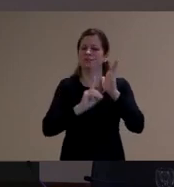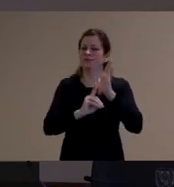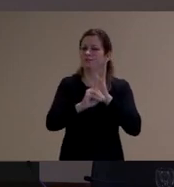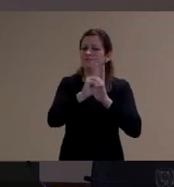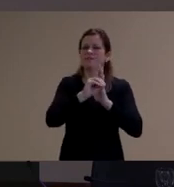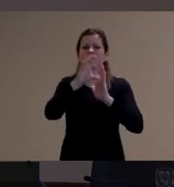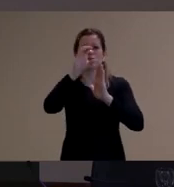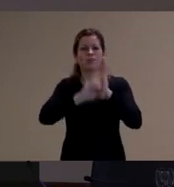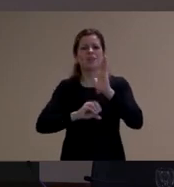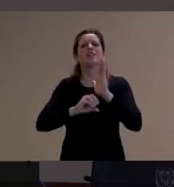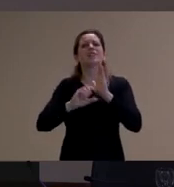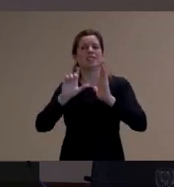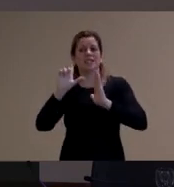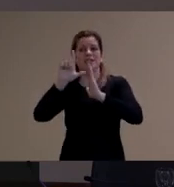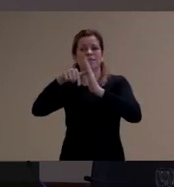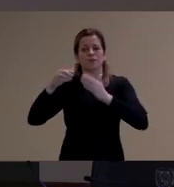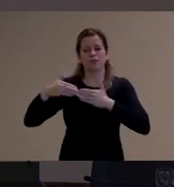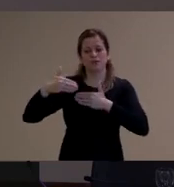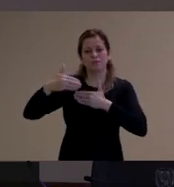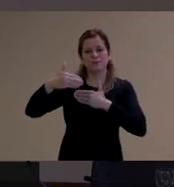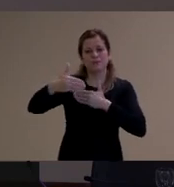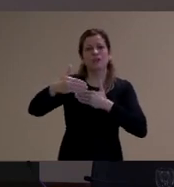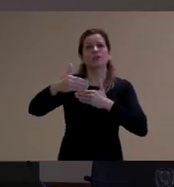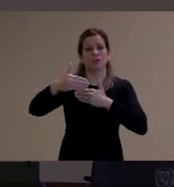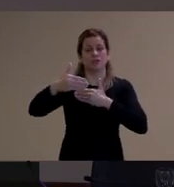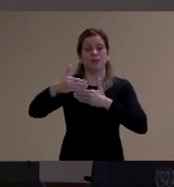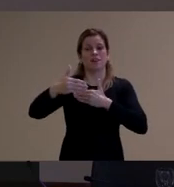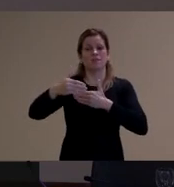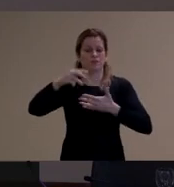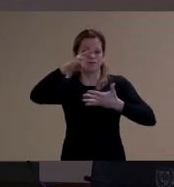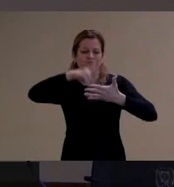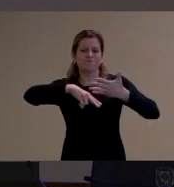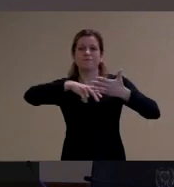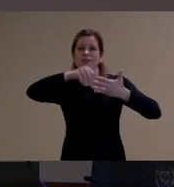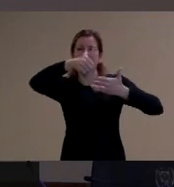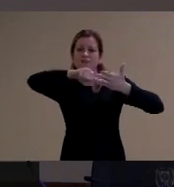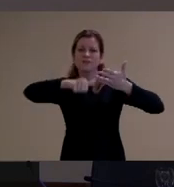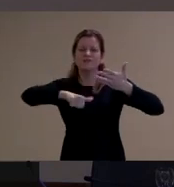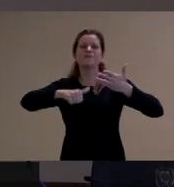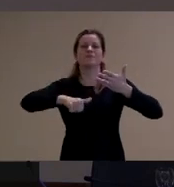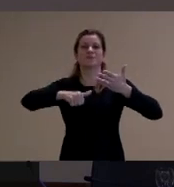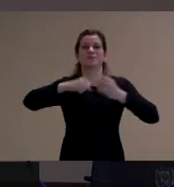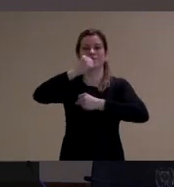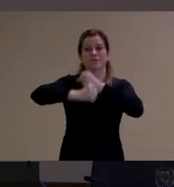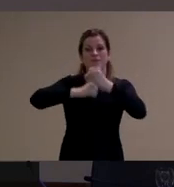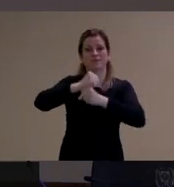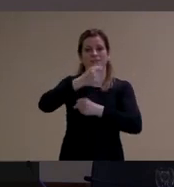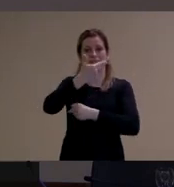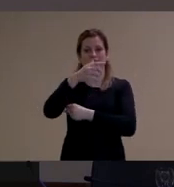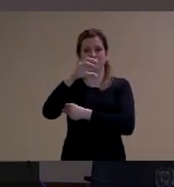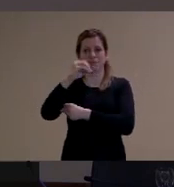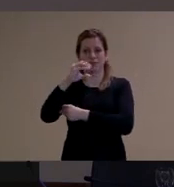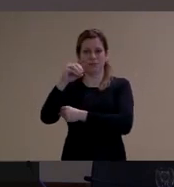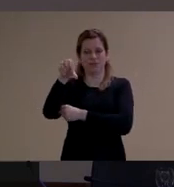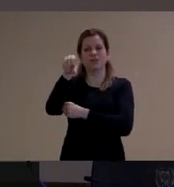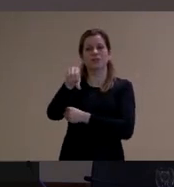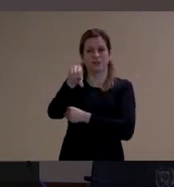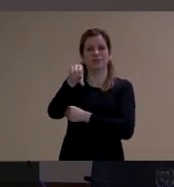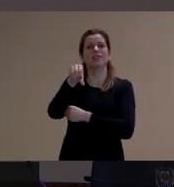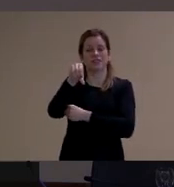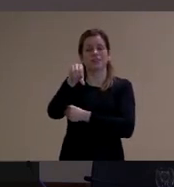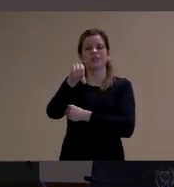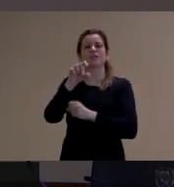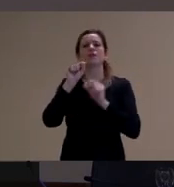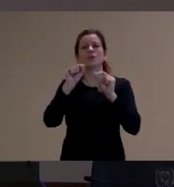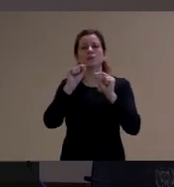depois sendo revista em 2009 nessas diretrizes que então fundamentam também a